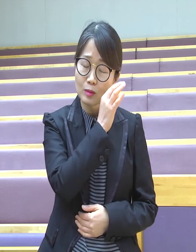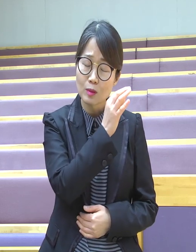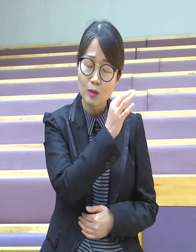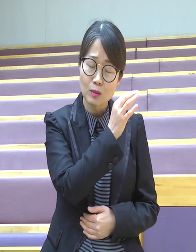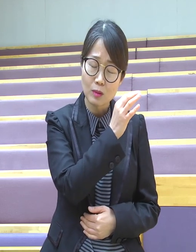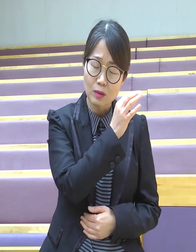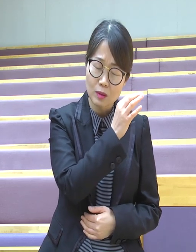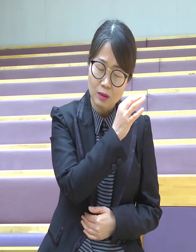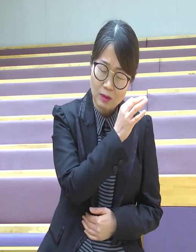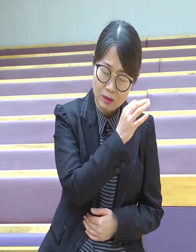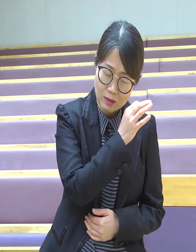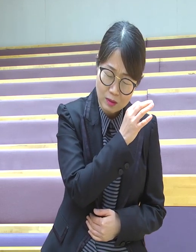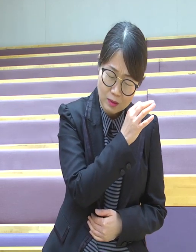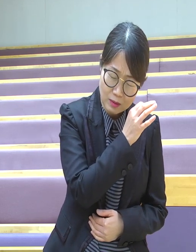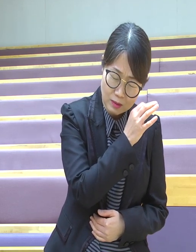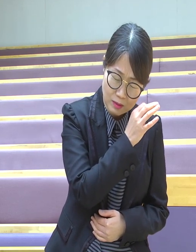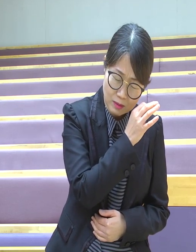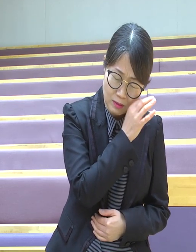너무나